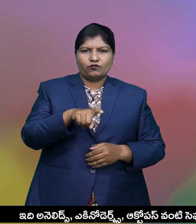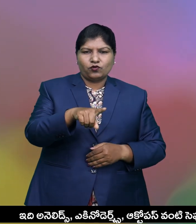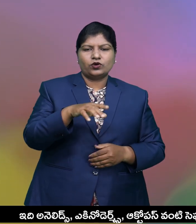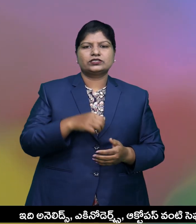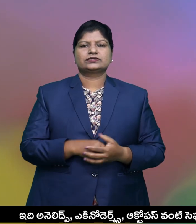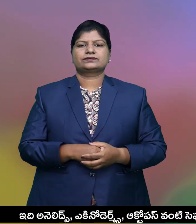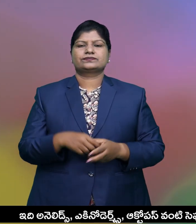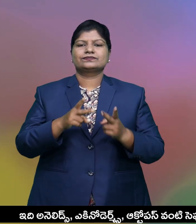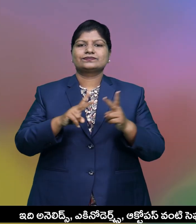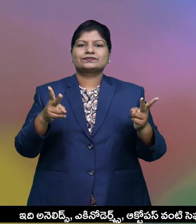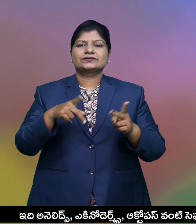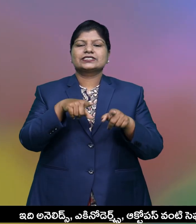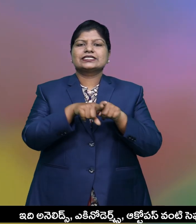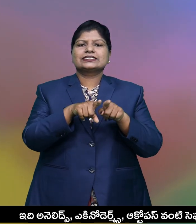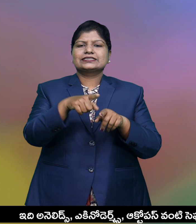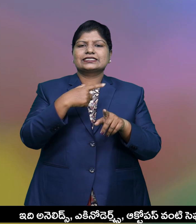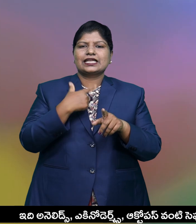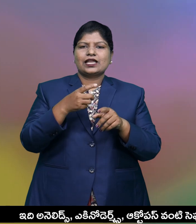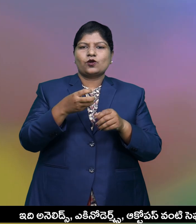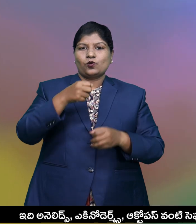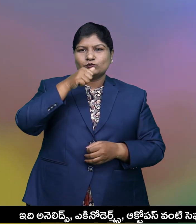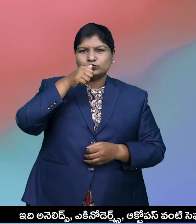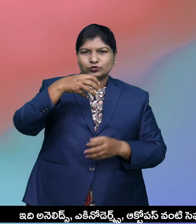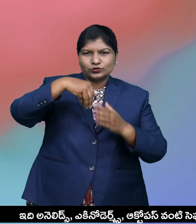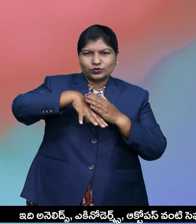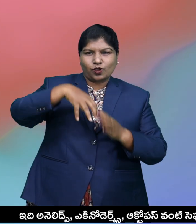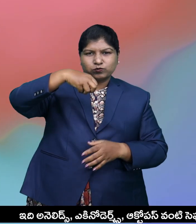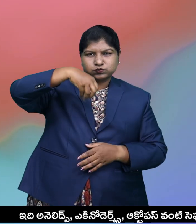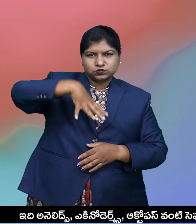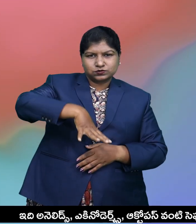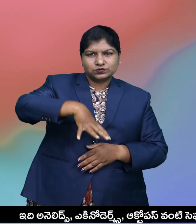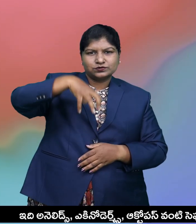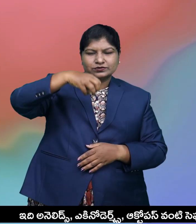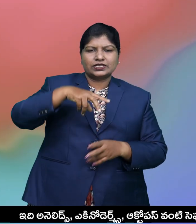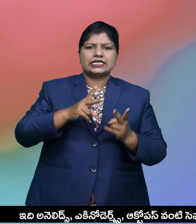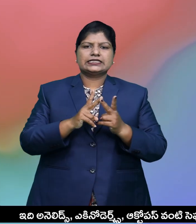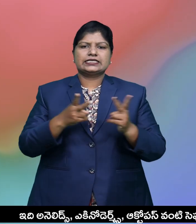వంటి సెఫలోపాడ్ మొలస్కులు మరియు అన్ని ఎత్తైన జంతువులలో ఉంటుంది.